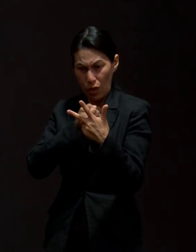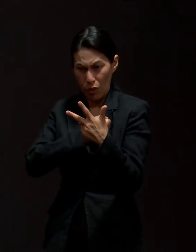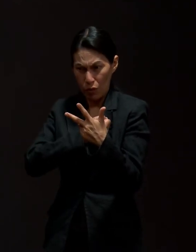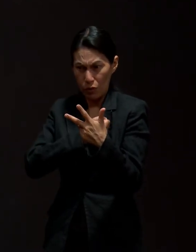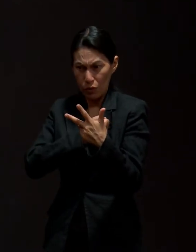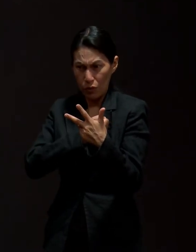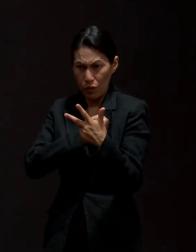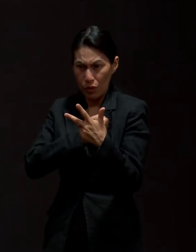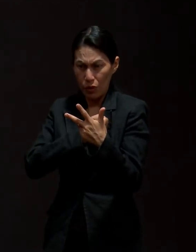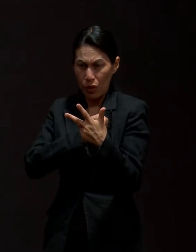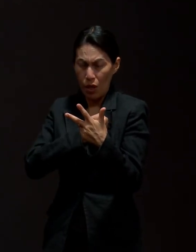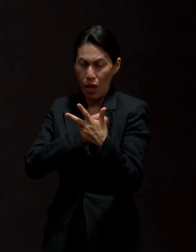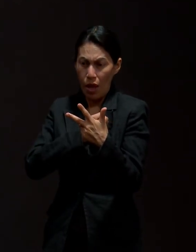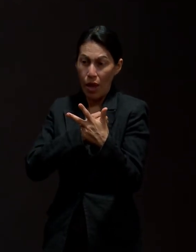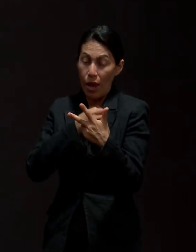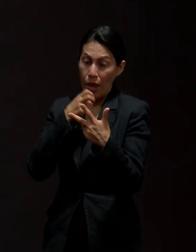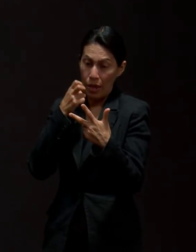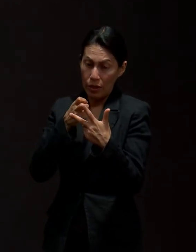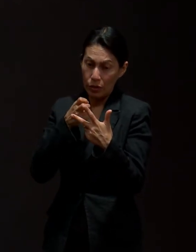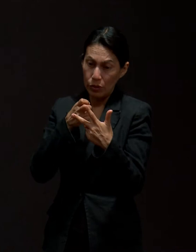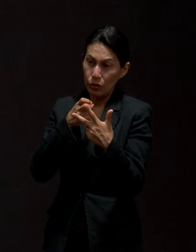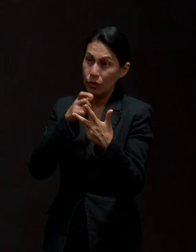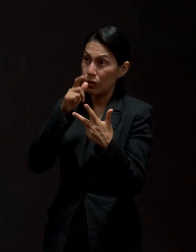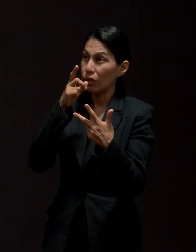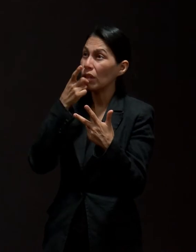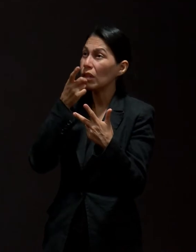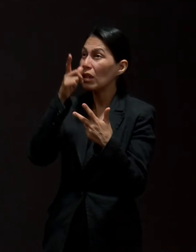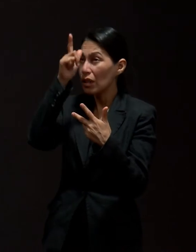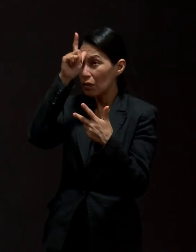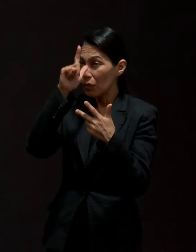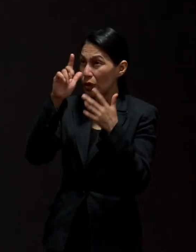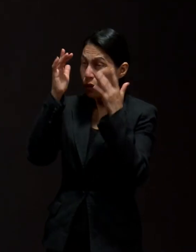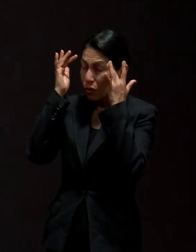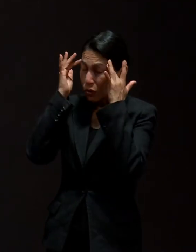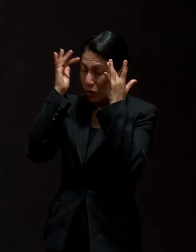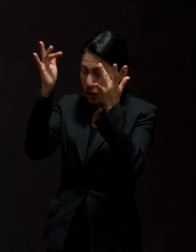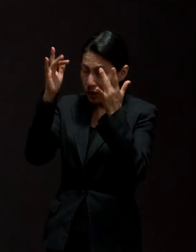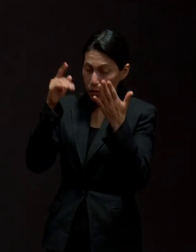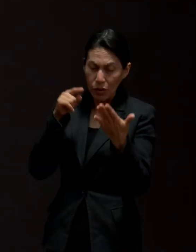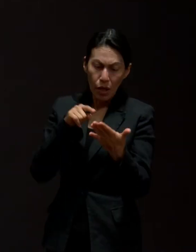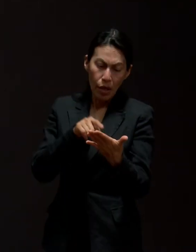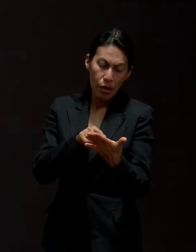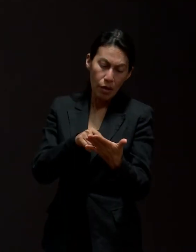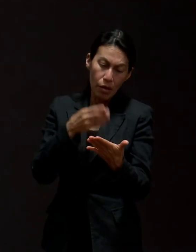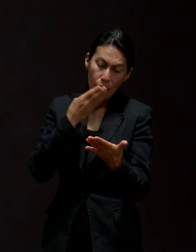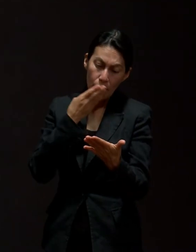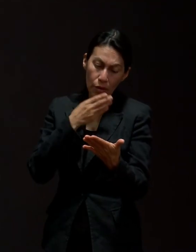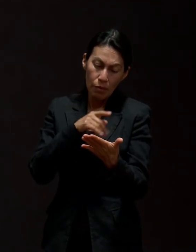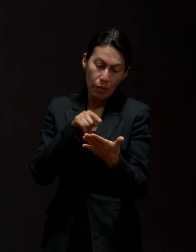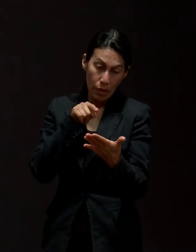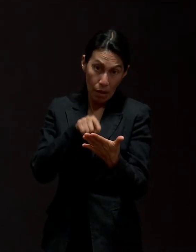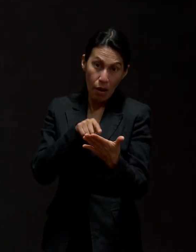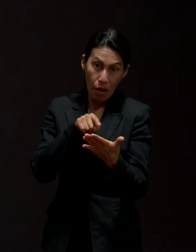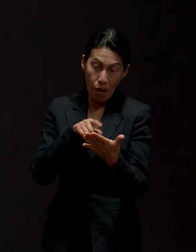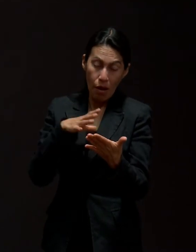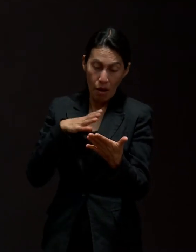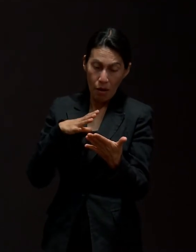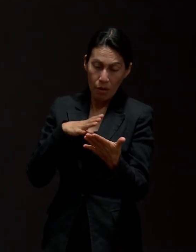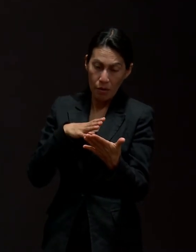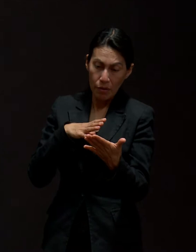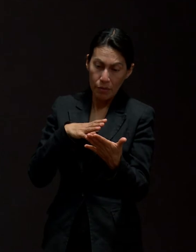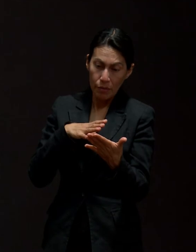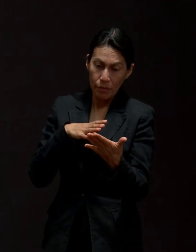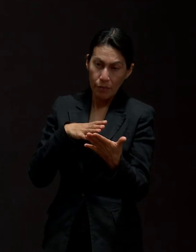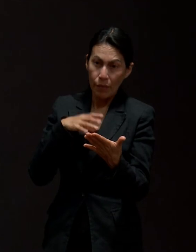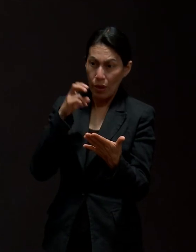es en la Biblia una ilustración de la obra del Espíritu Santo. Así